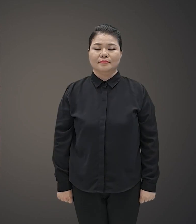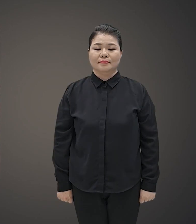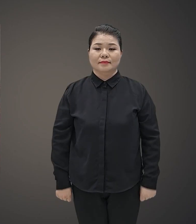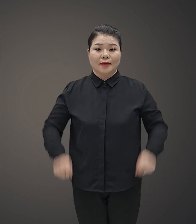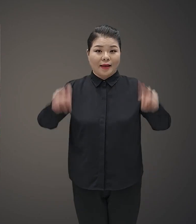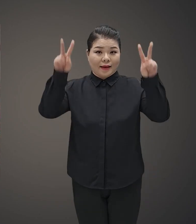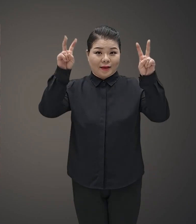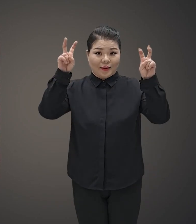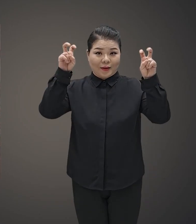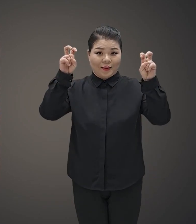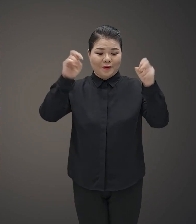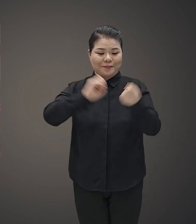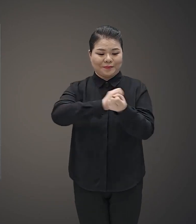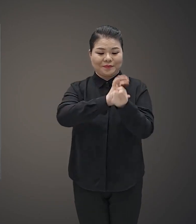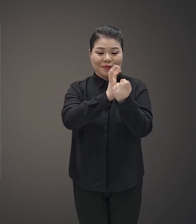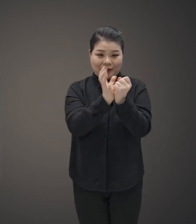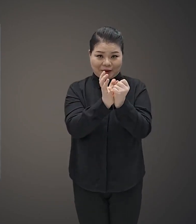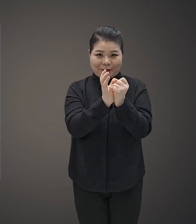연박 가족.